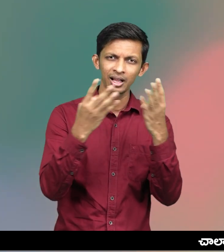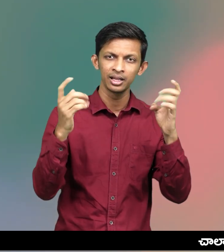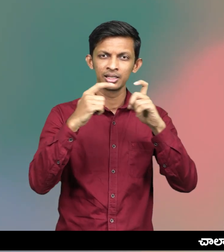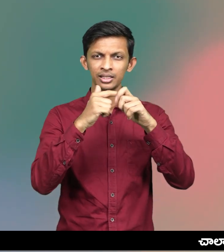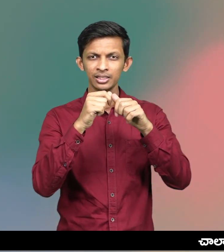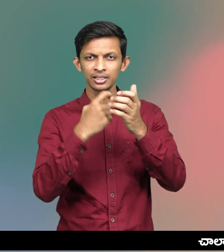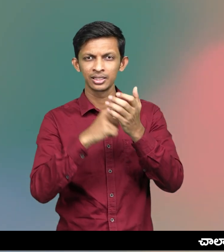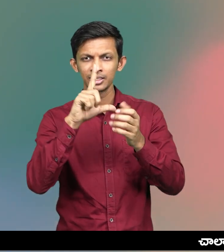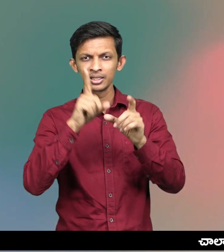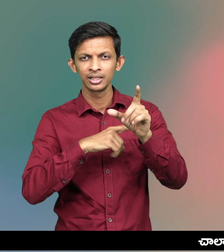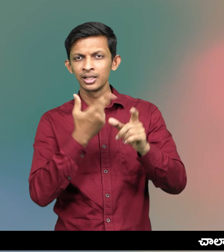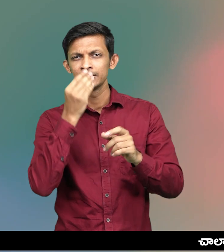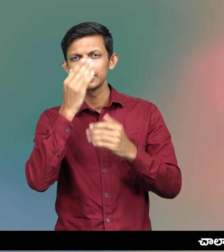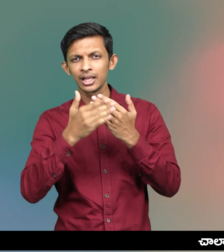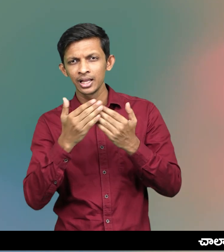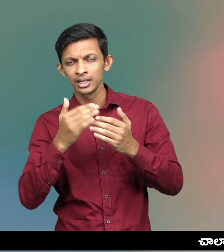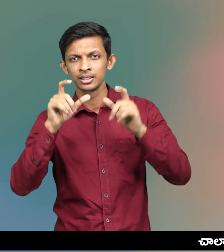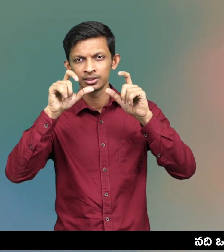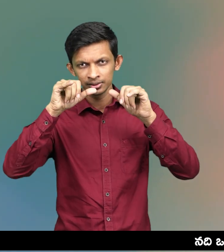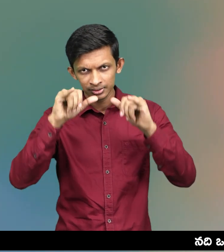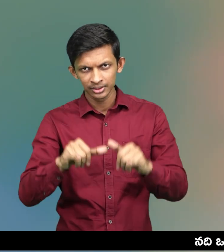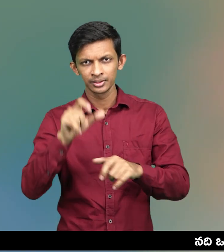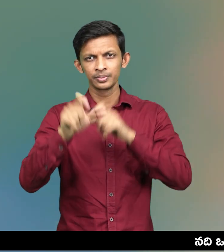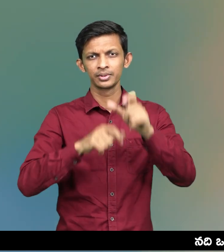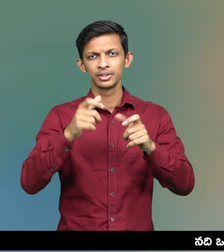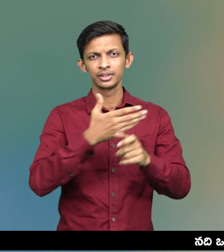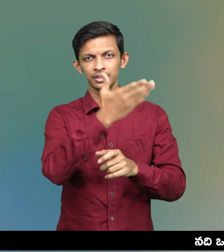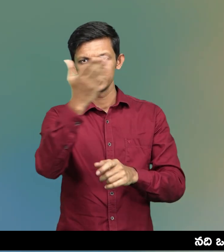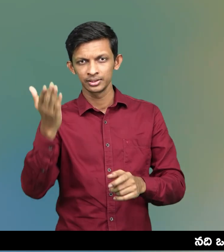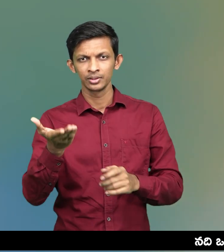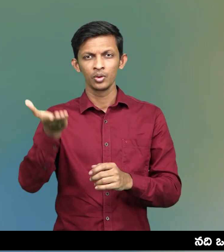చాలా ప్రారంభ సెటిల్మెంట్లు నది ఒడ్డున ఏర్పాటు చేశారు.